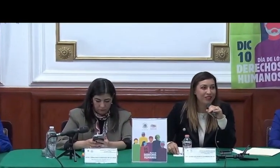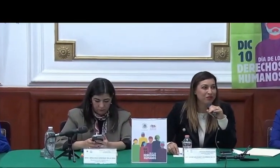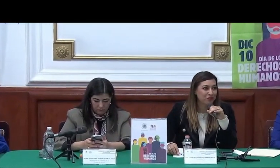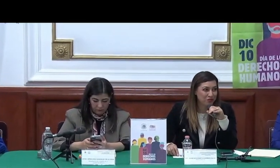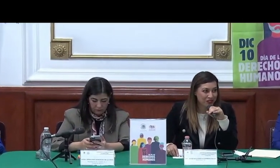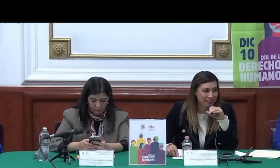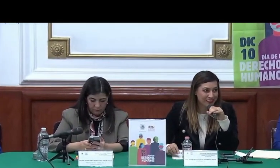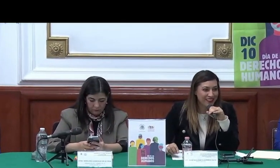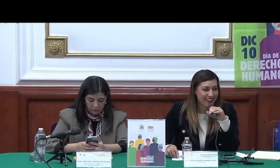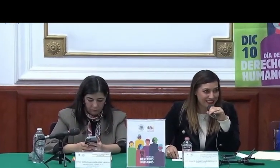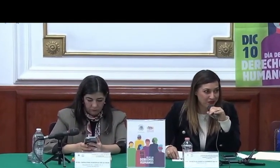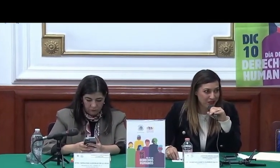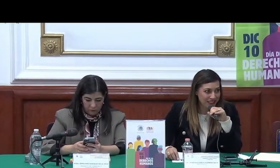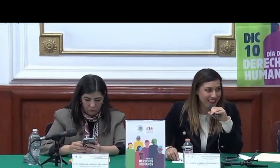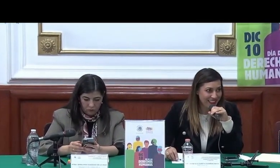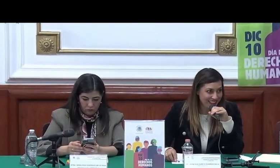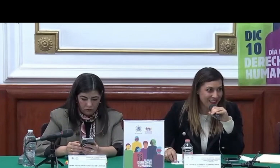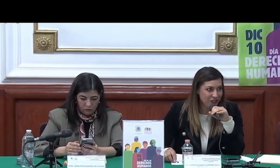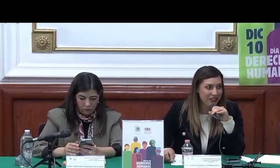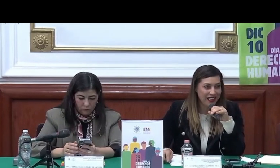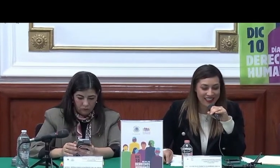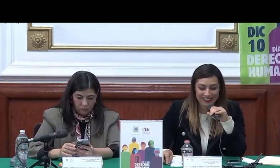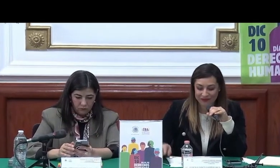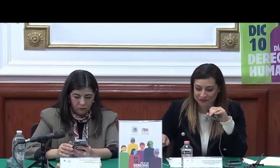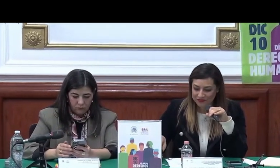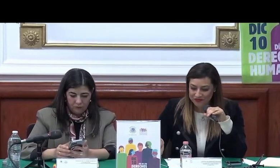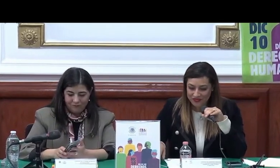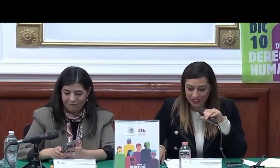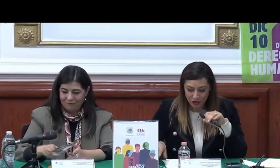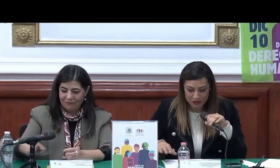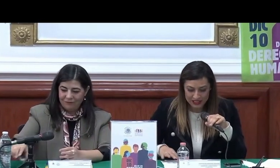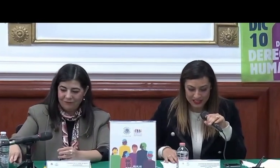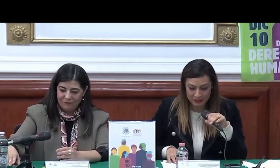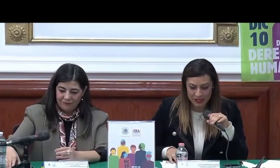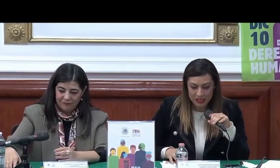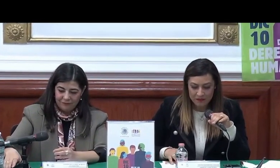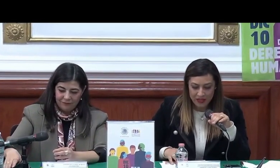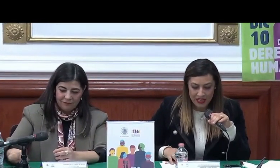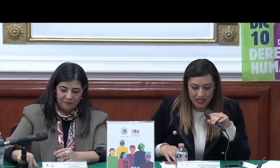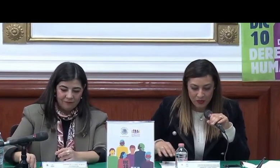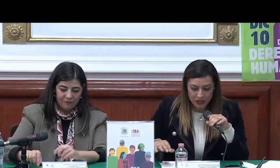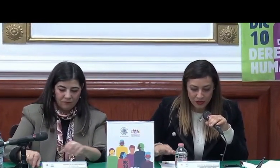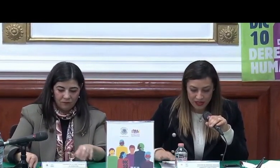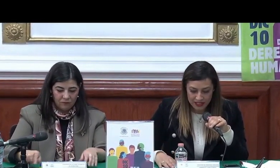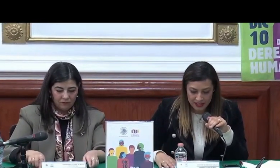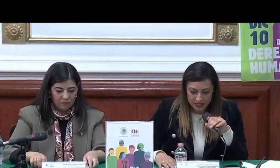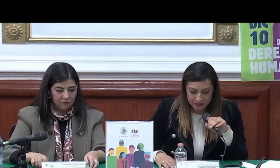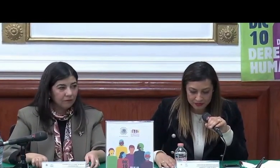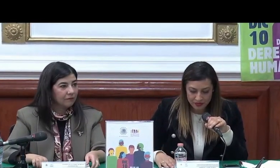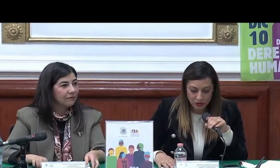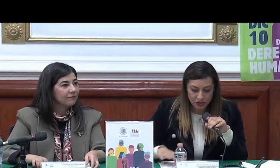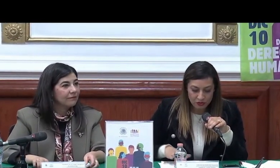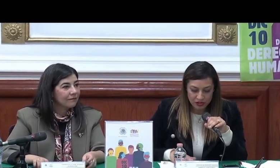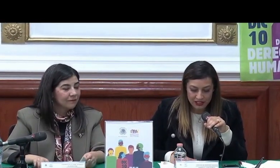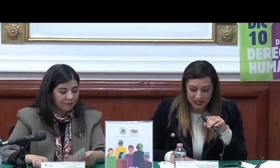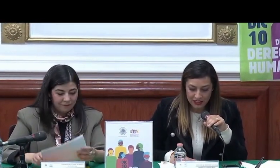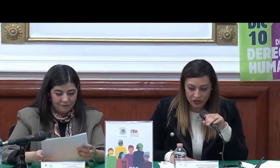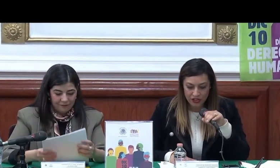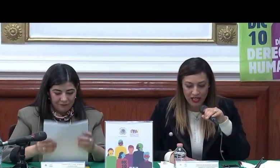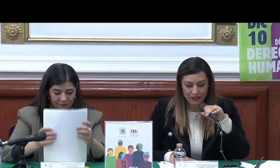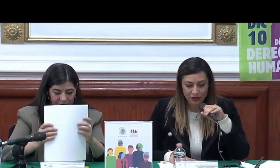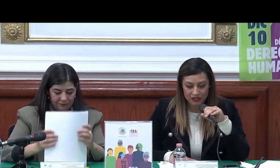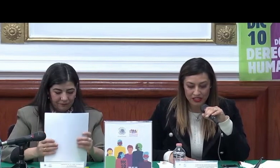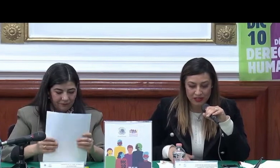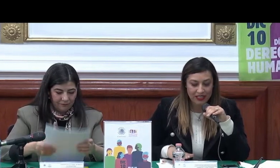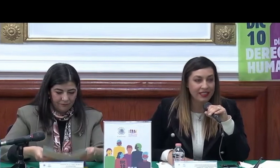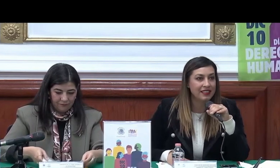de género. Muchas gracias por estar aquí el día de hoy, Aline López Ledesma. Y bueno, nos reunimos el día de hoy